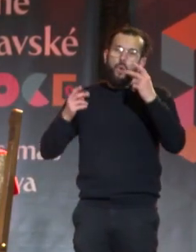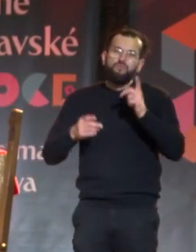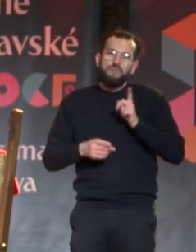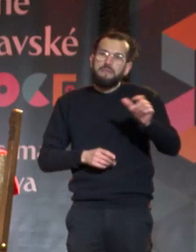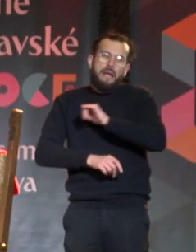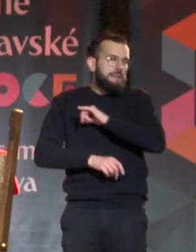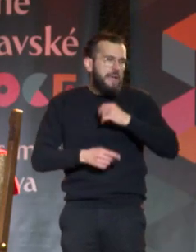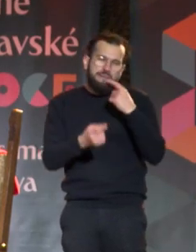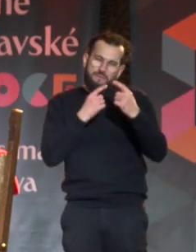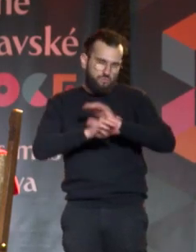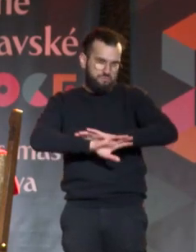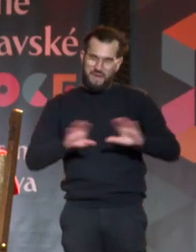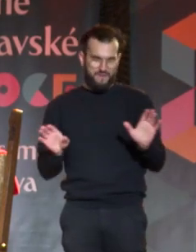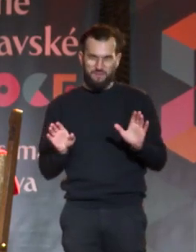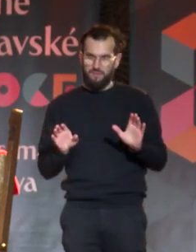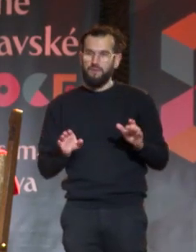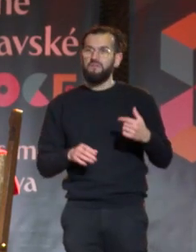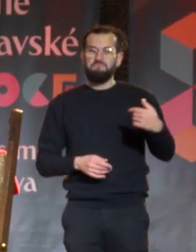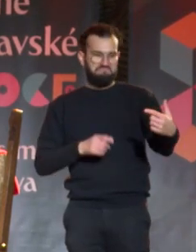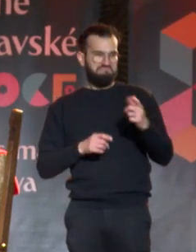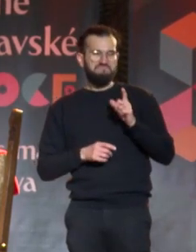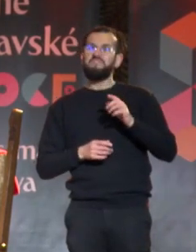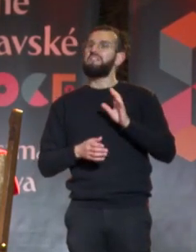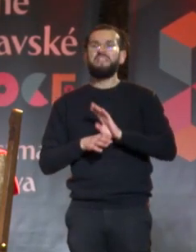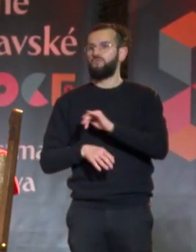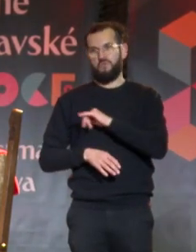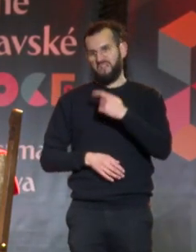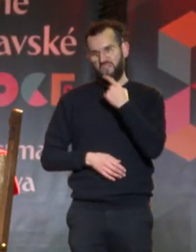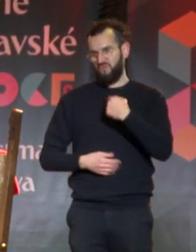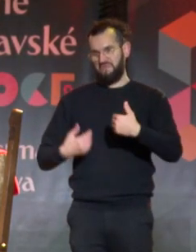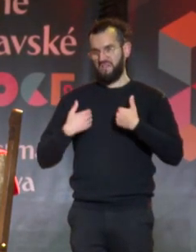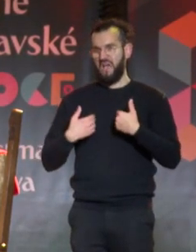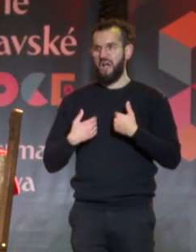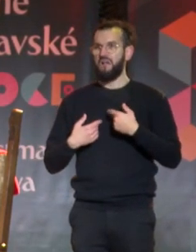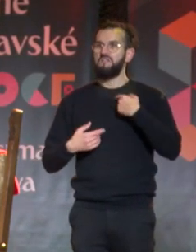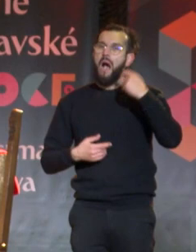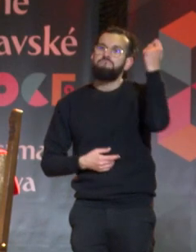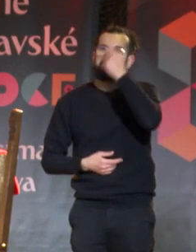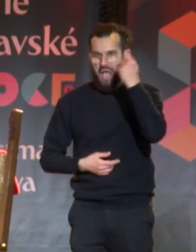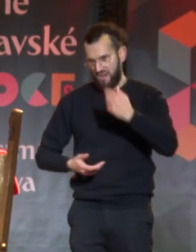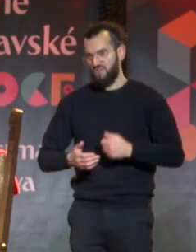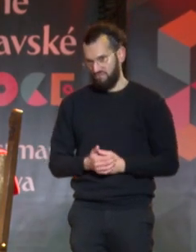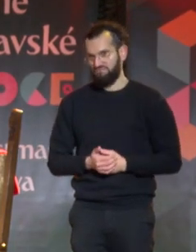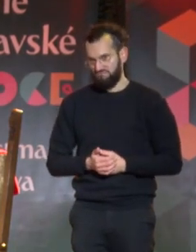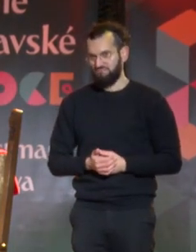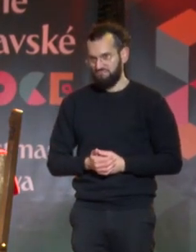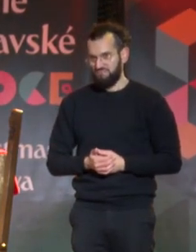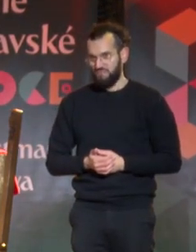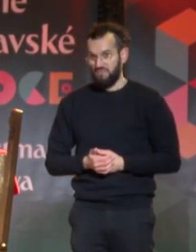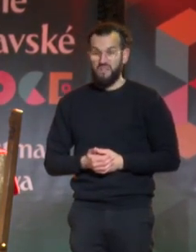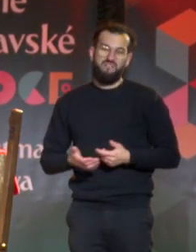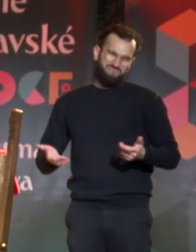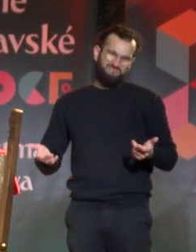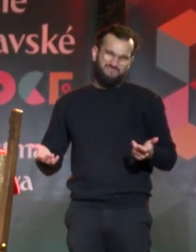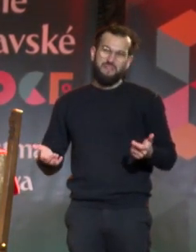mnou. Pretože so mnou sa predsa nikto nebaví, no nie? Som totiž magor. Neotočím sa, idem po